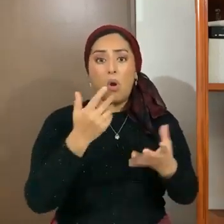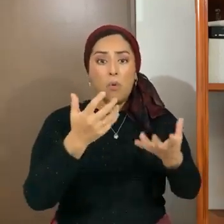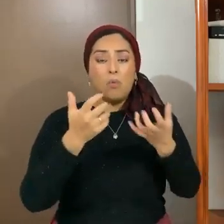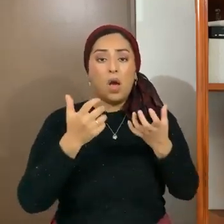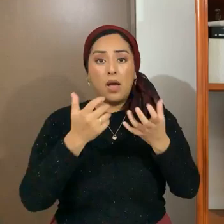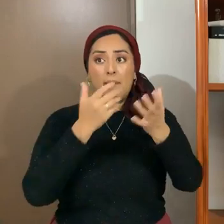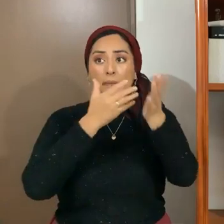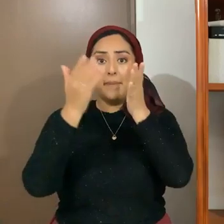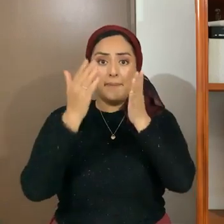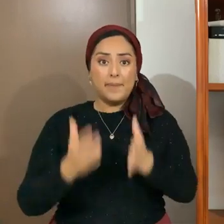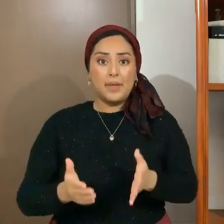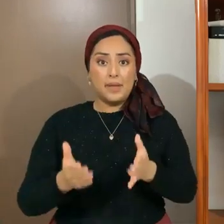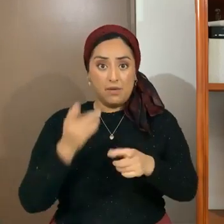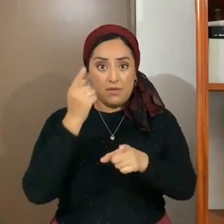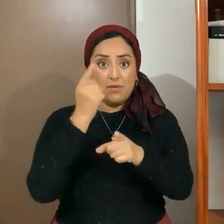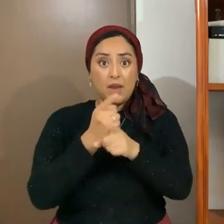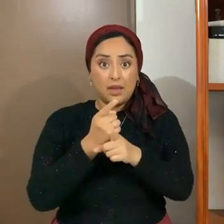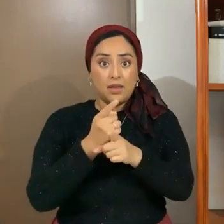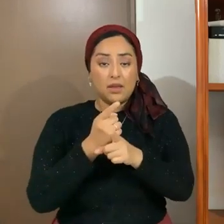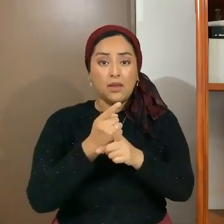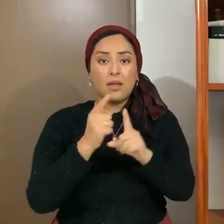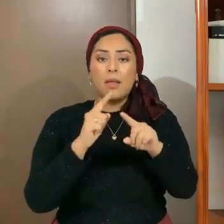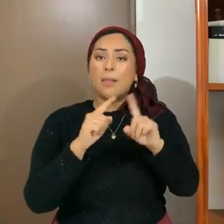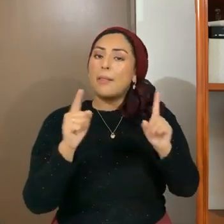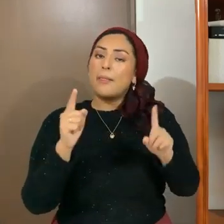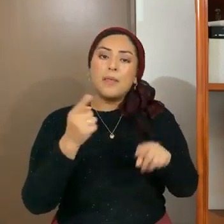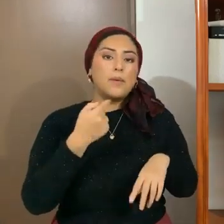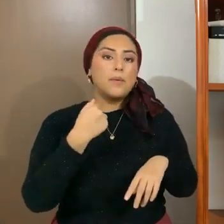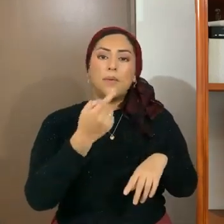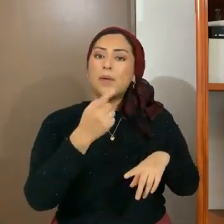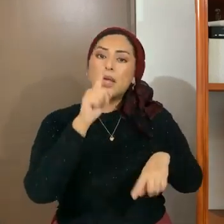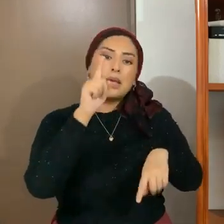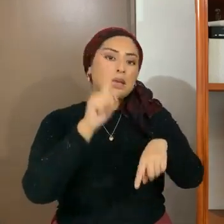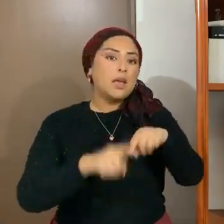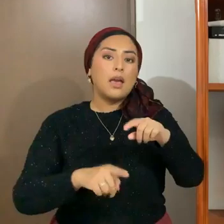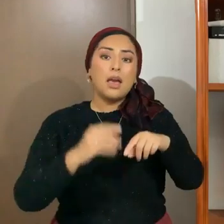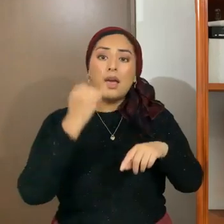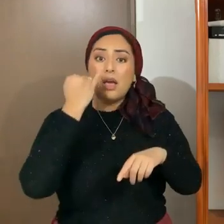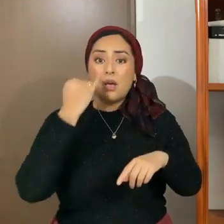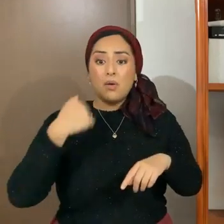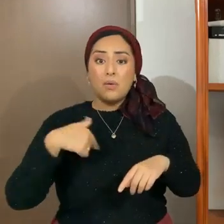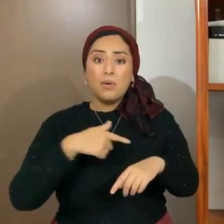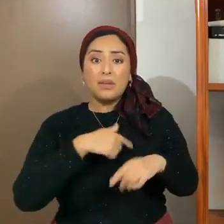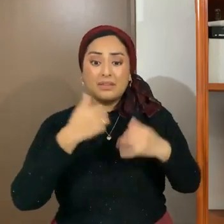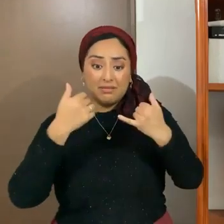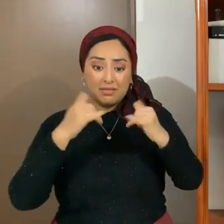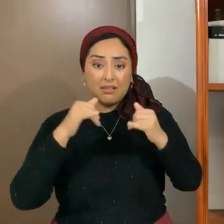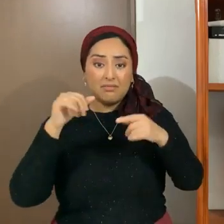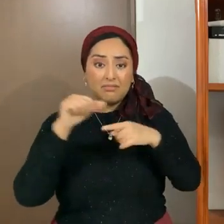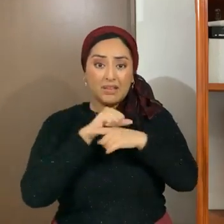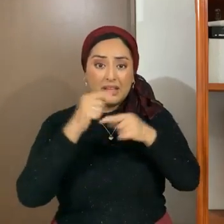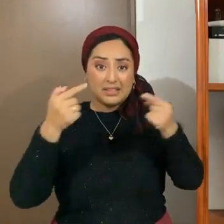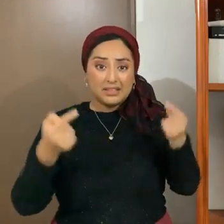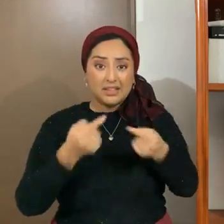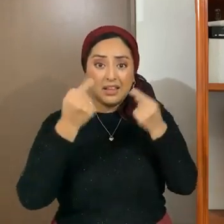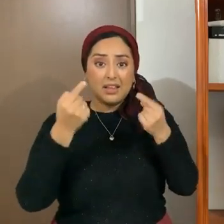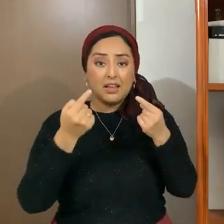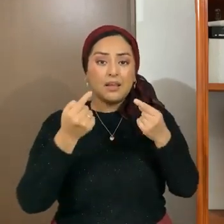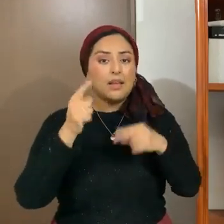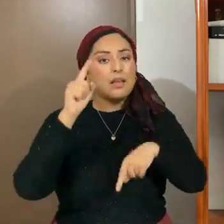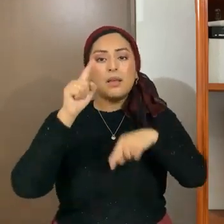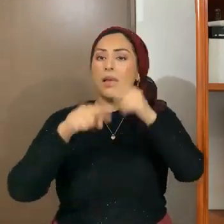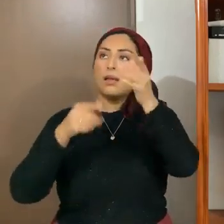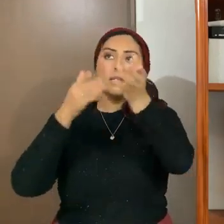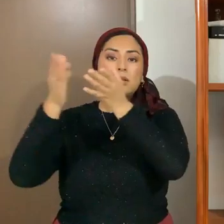todos queremos servir al Eterno, pero no podemos servirlo si tenemos algo de esto. Y la idea,